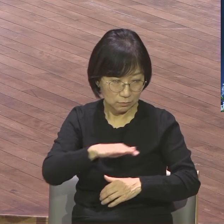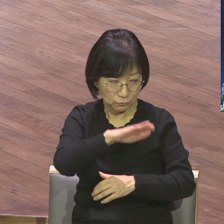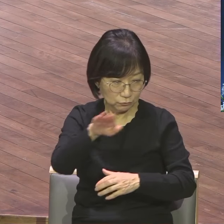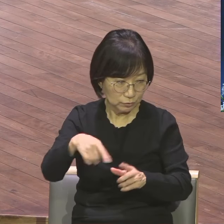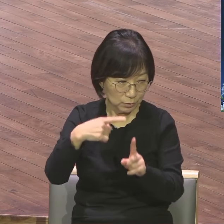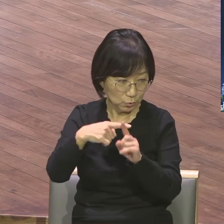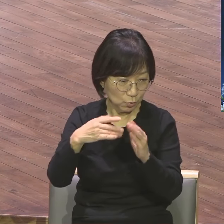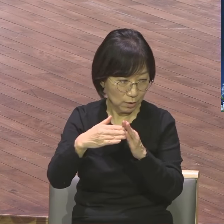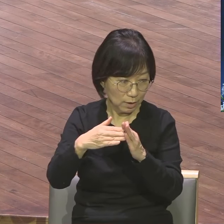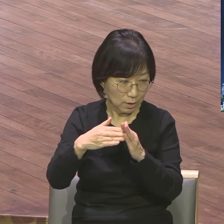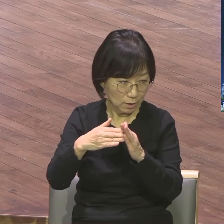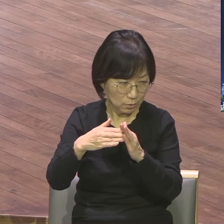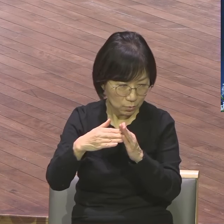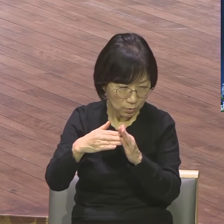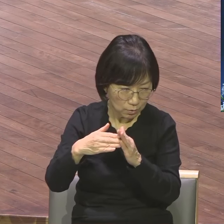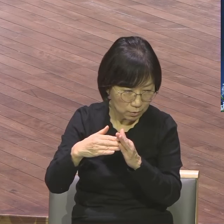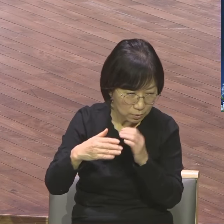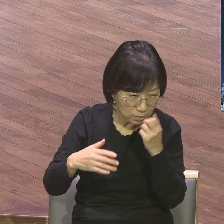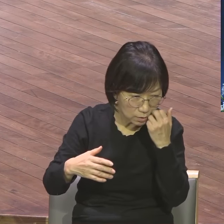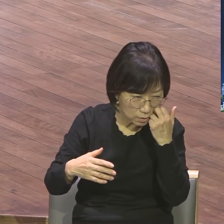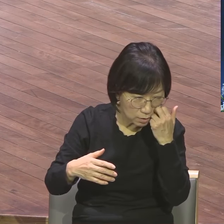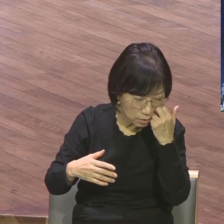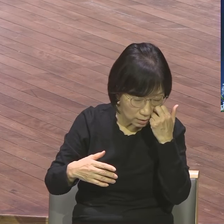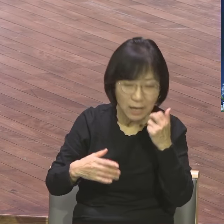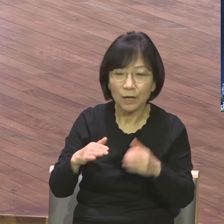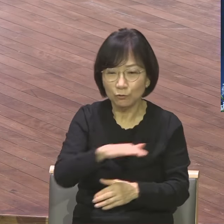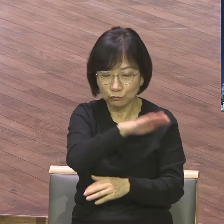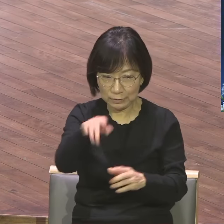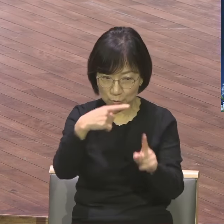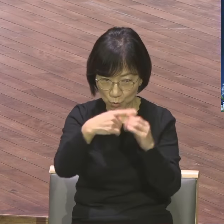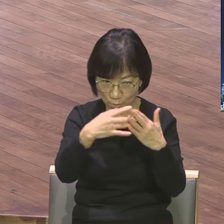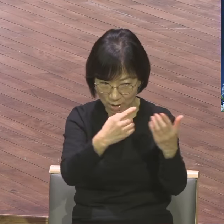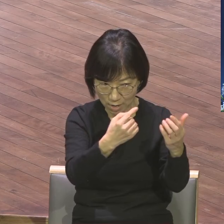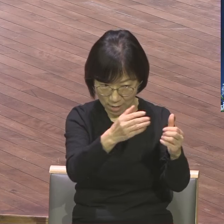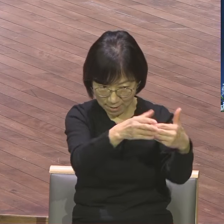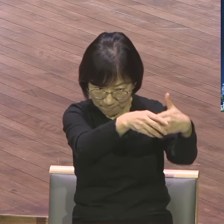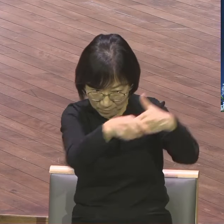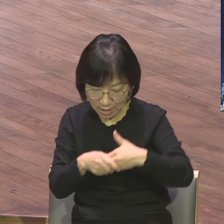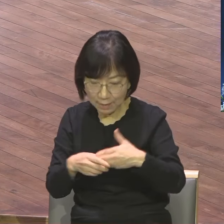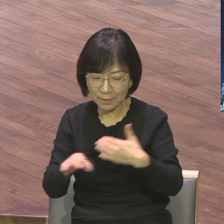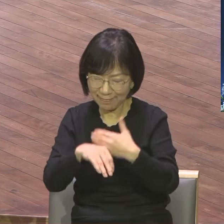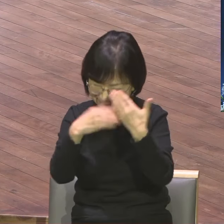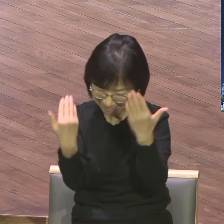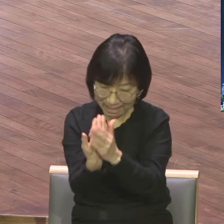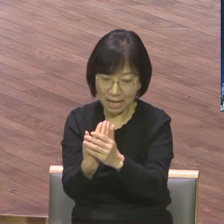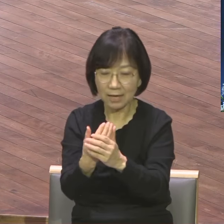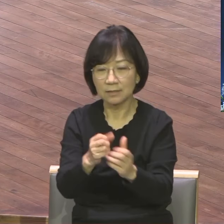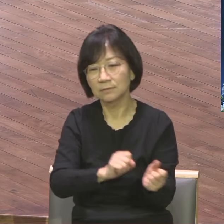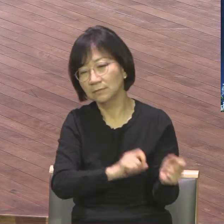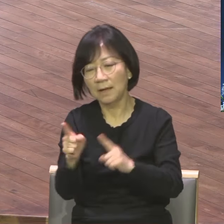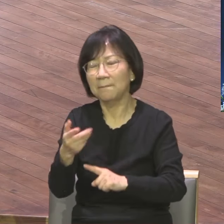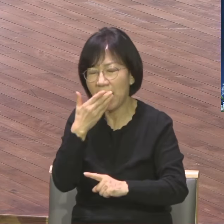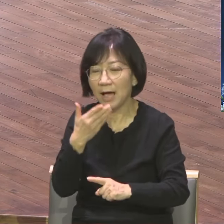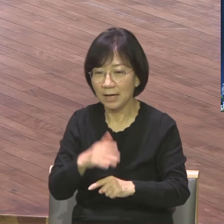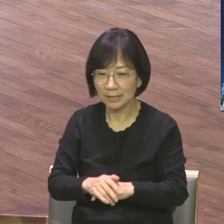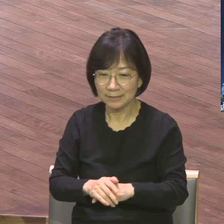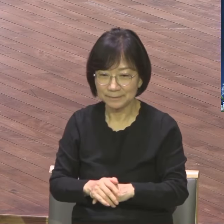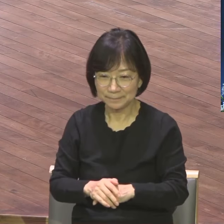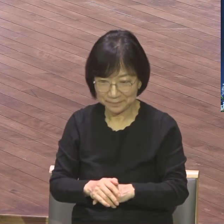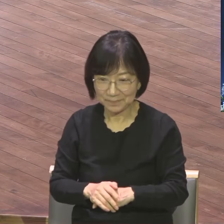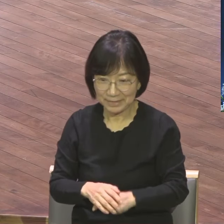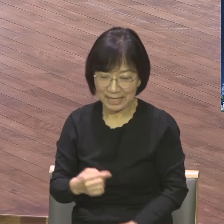없습니까? 우리 교회에 오면 다 산다. 나 같은 죄인도 우리 교회에 와서